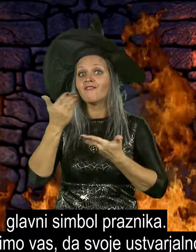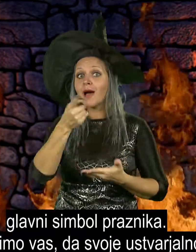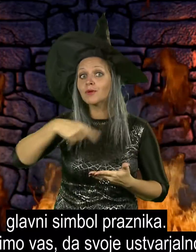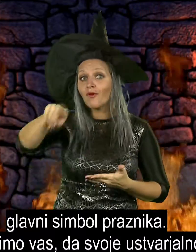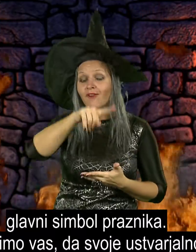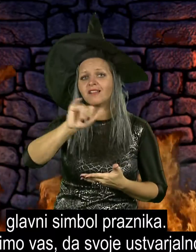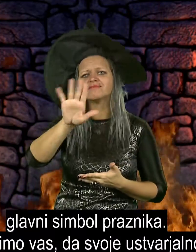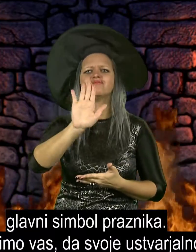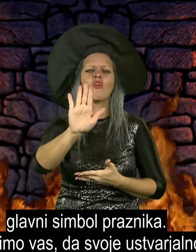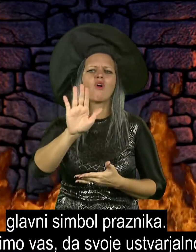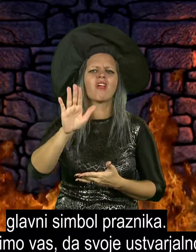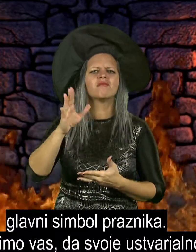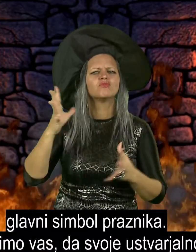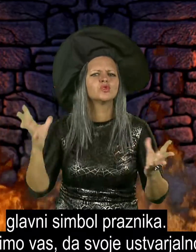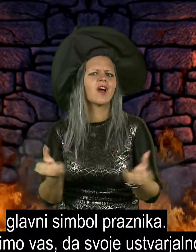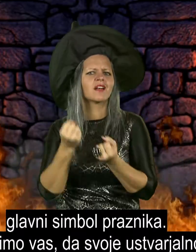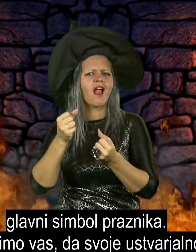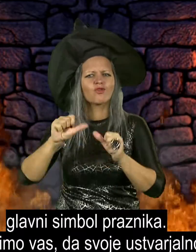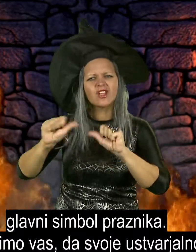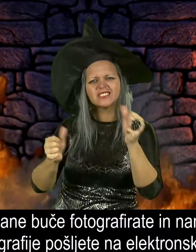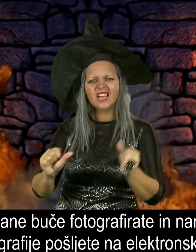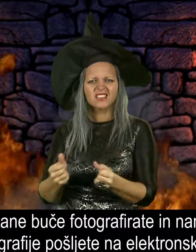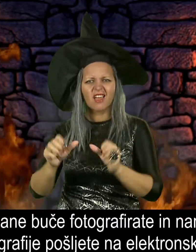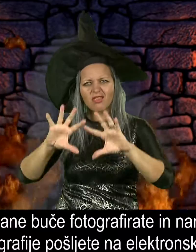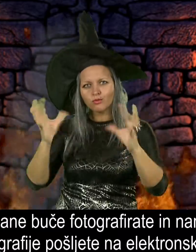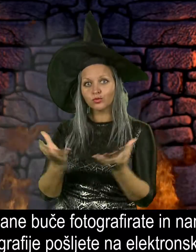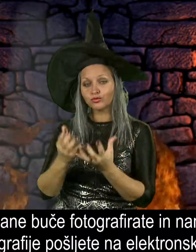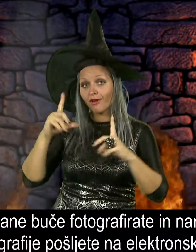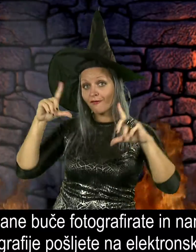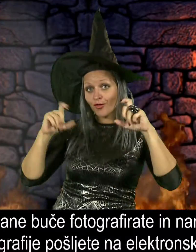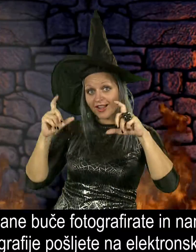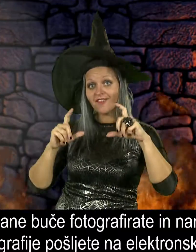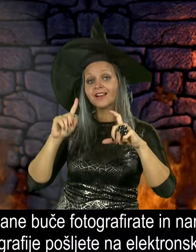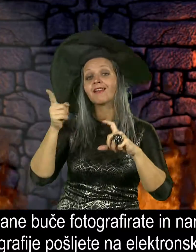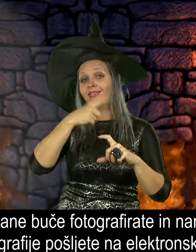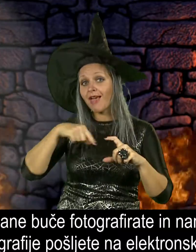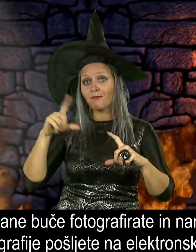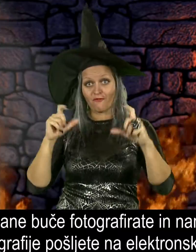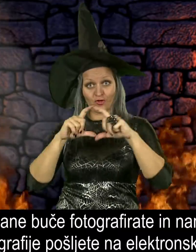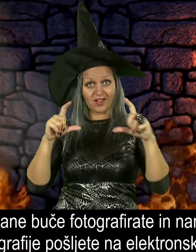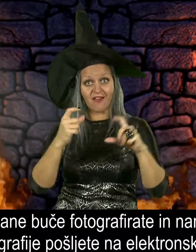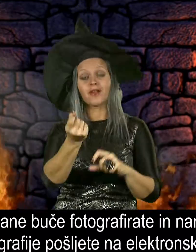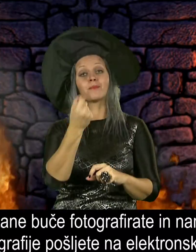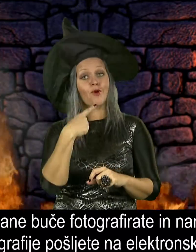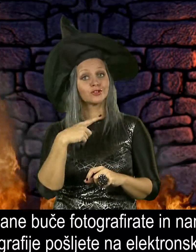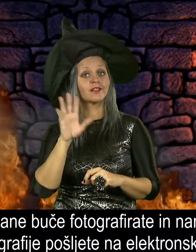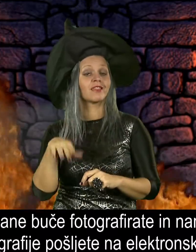Vabimo vas, da svoje ustvarjalno izrezane buče fotografirate in nam fotografije pošljete na elektronski